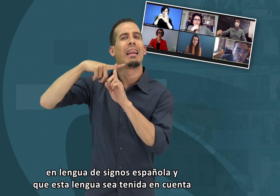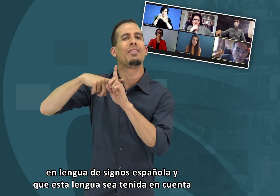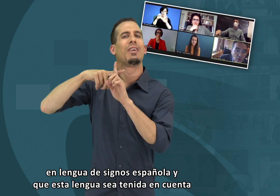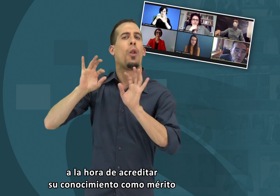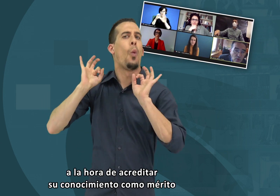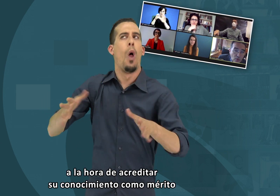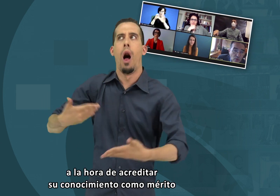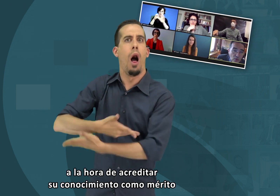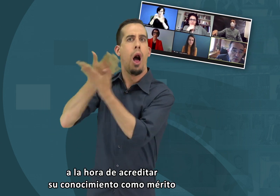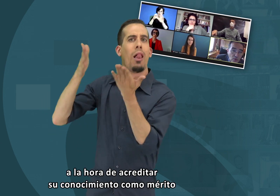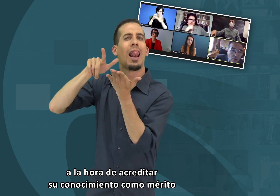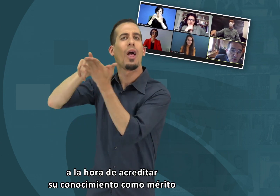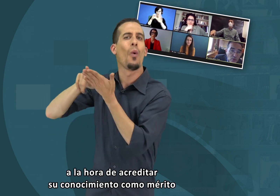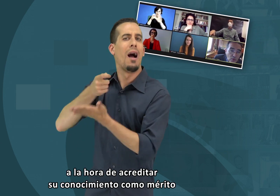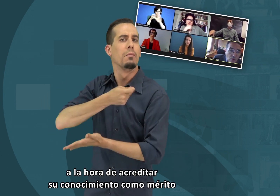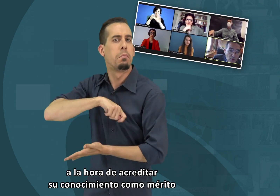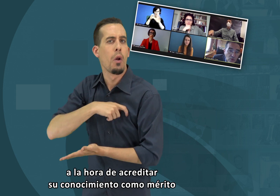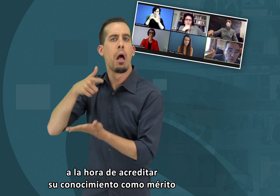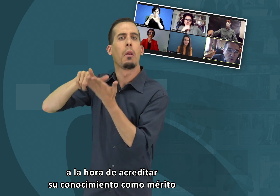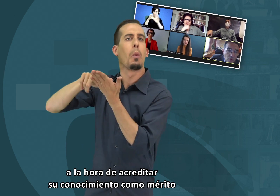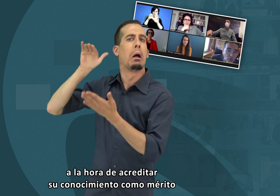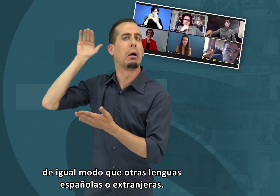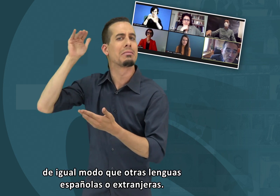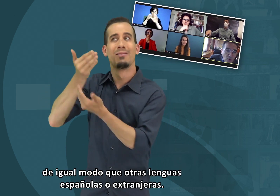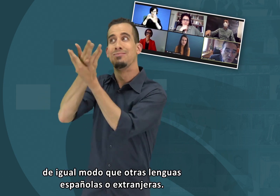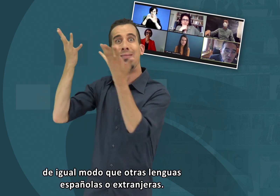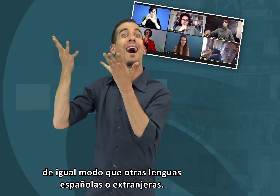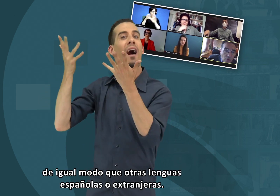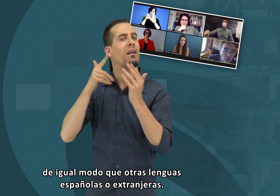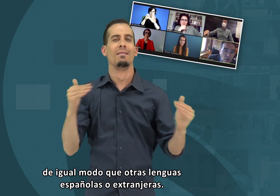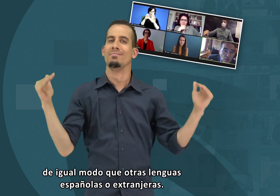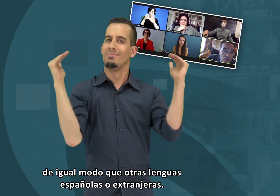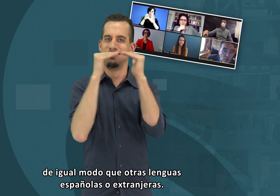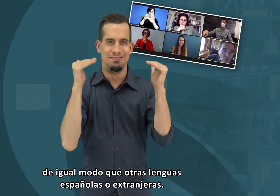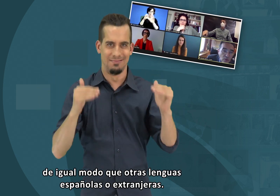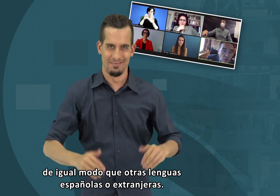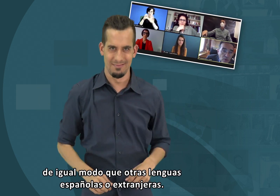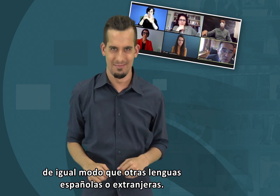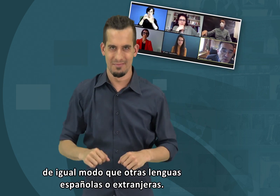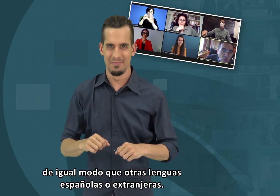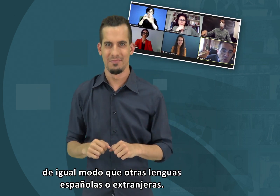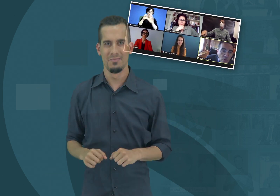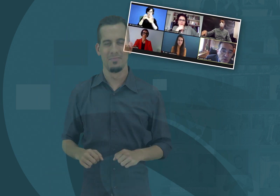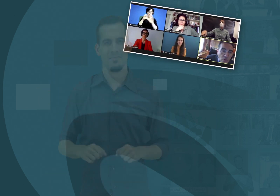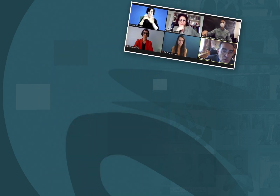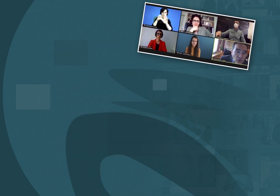conocimiento como mérito de igual modo que en otras lenguas españolas o extranjeras.